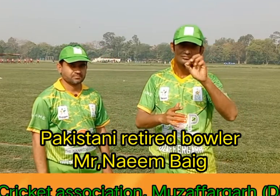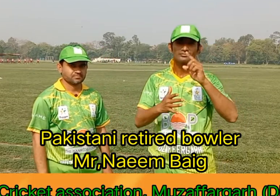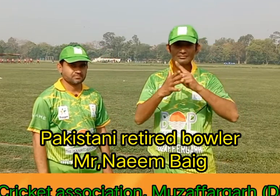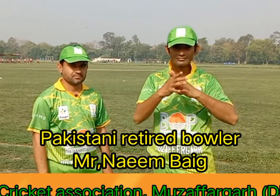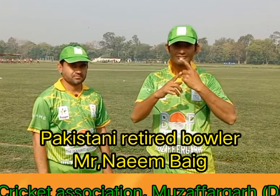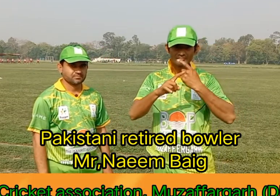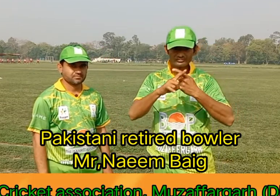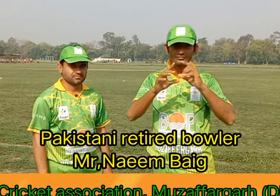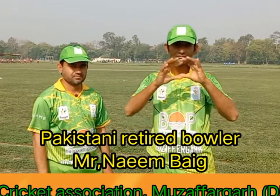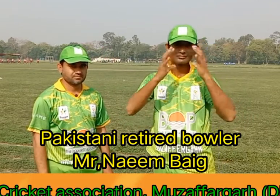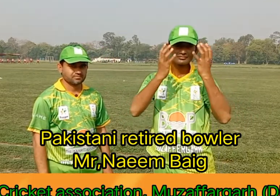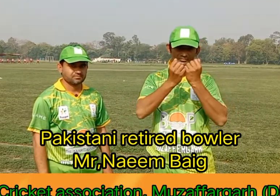موسیقی